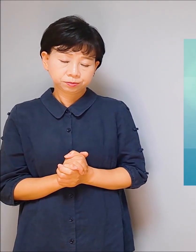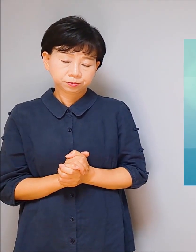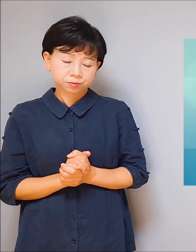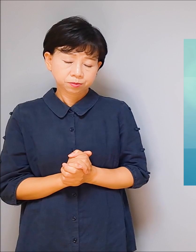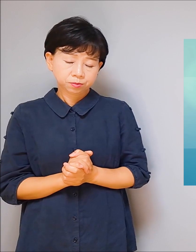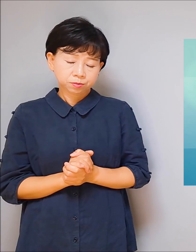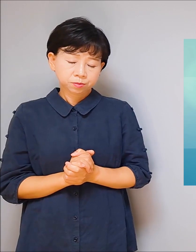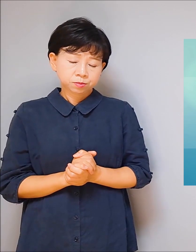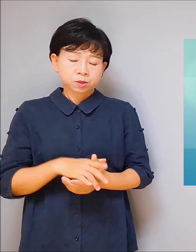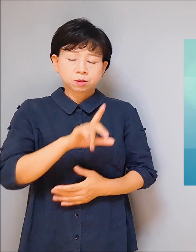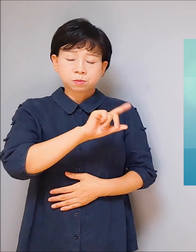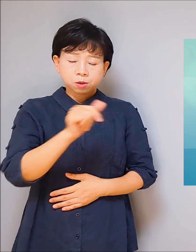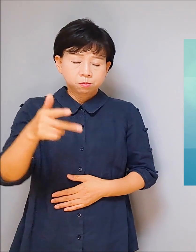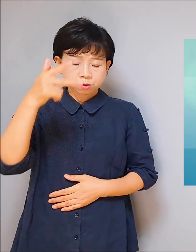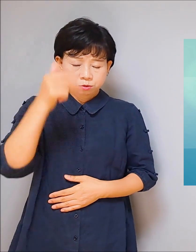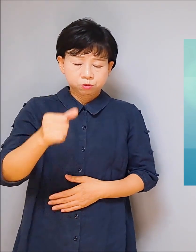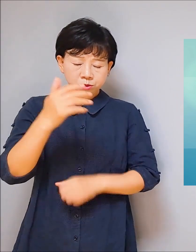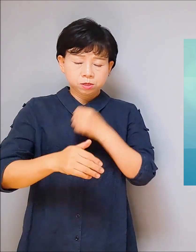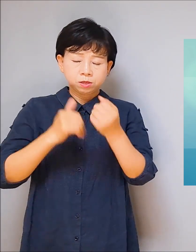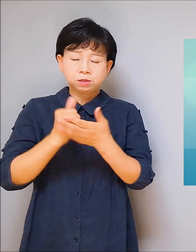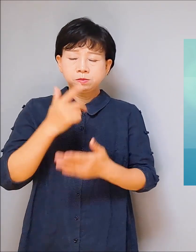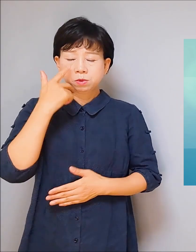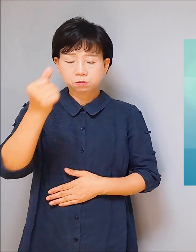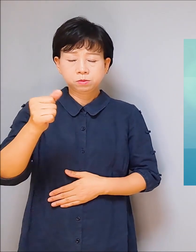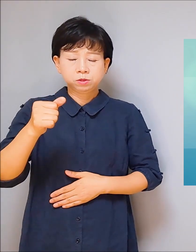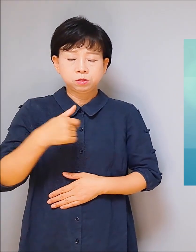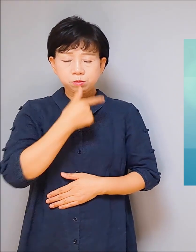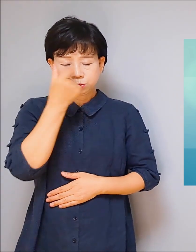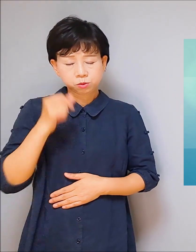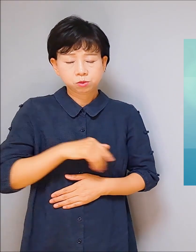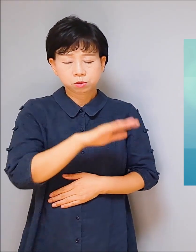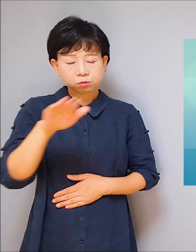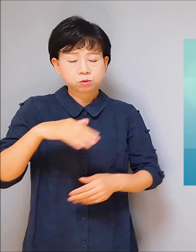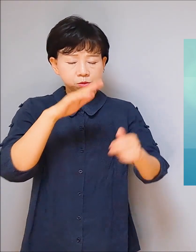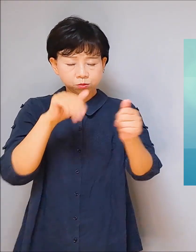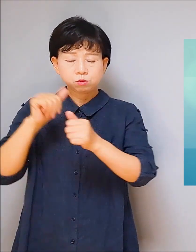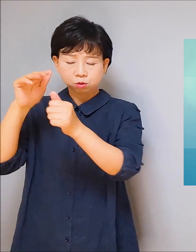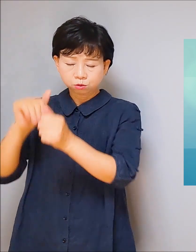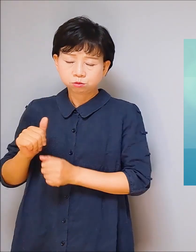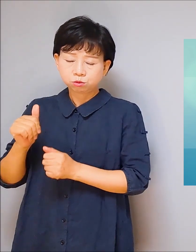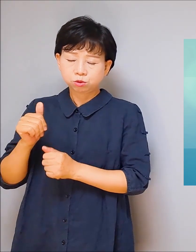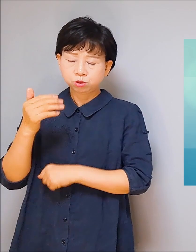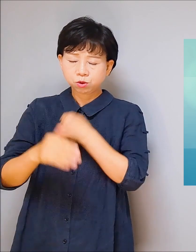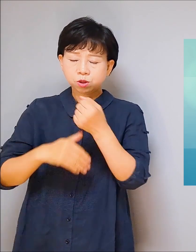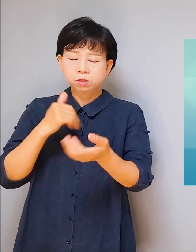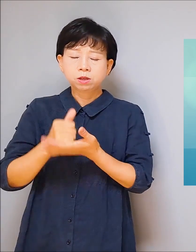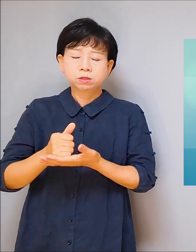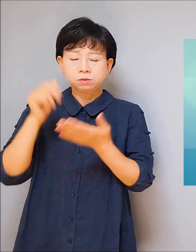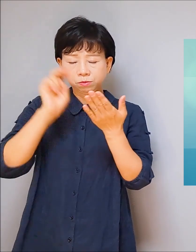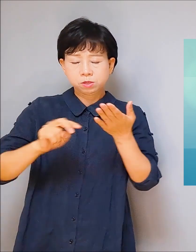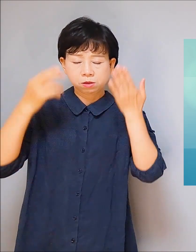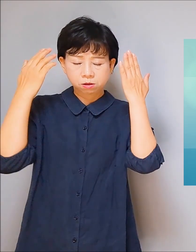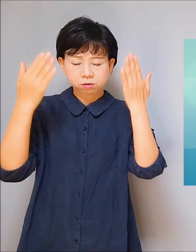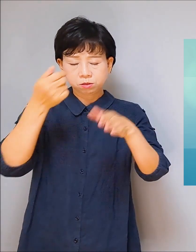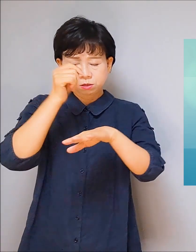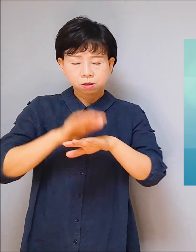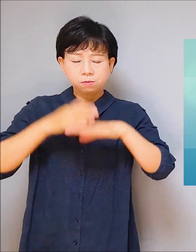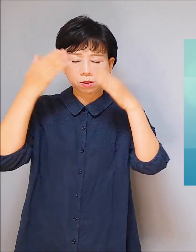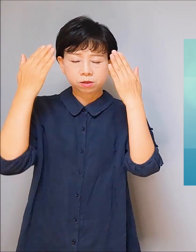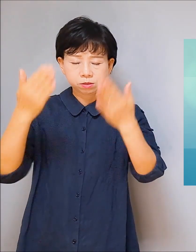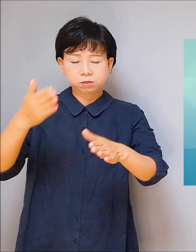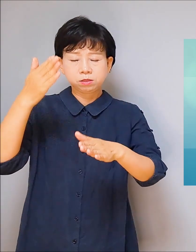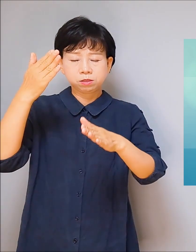만물의 주이신 하나님 아버지, 오늘 또 부족한 저희를 불러주셔서 하나님을 찬양하며 예배드리게